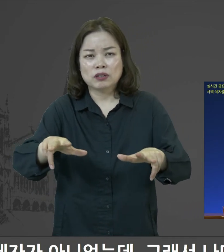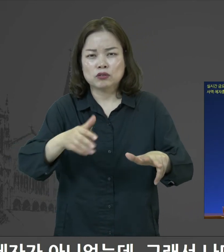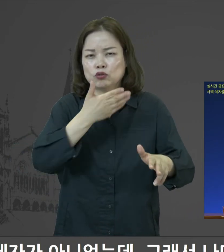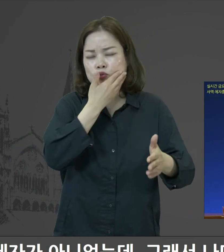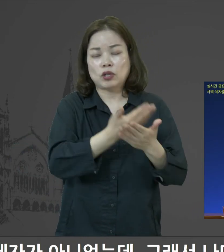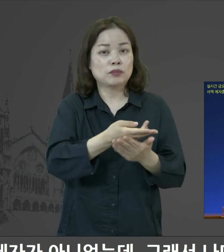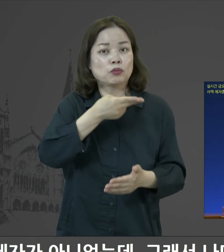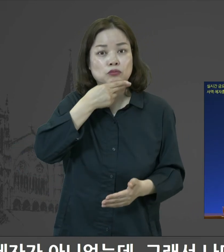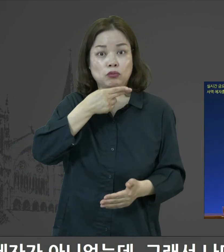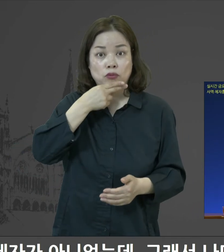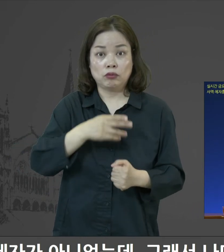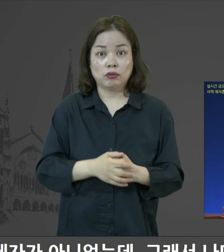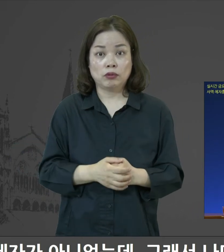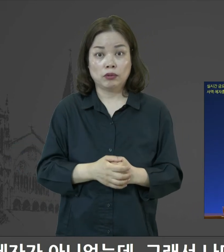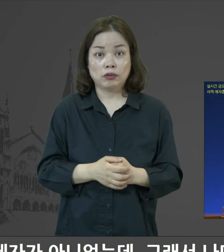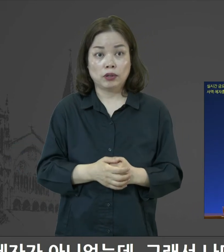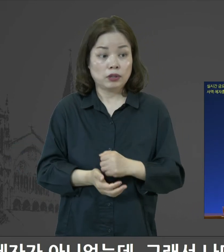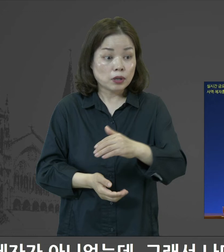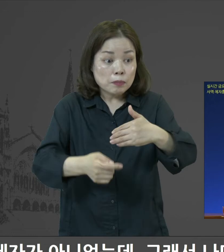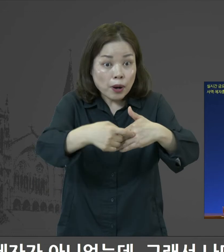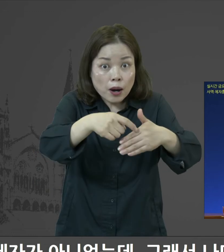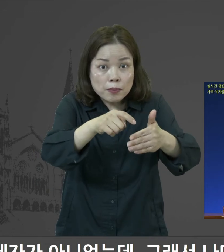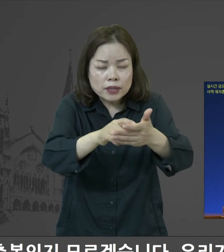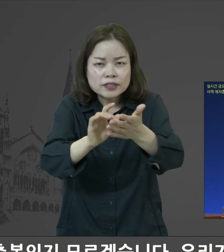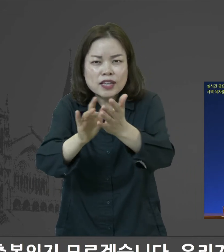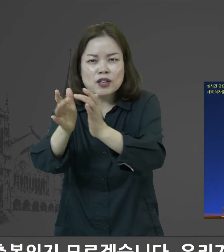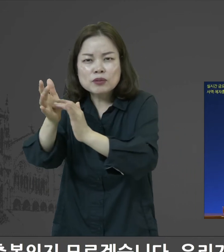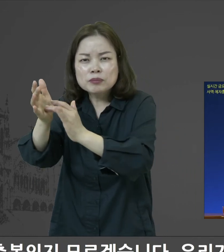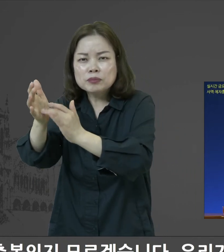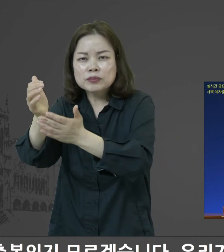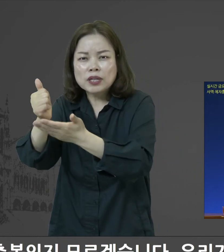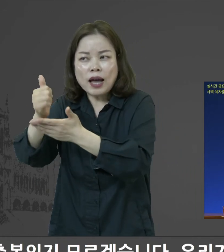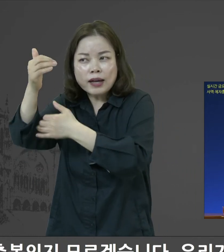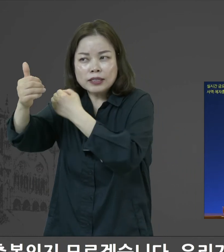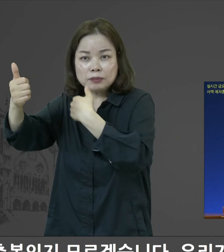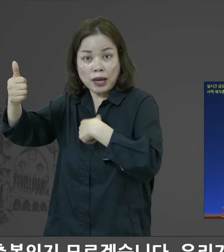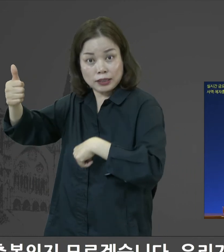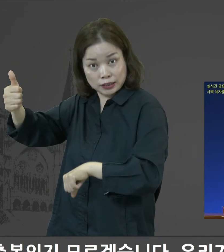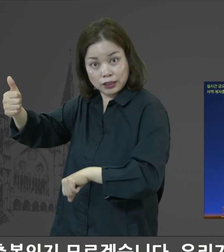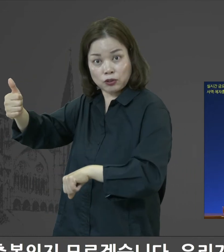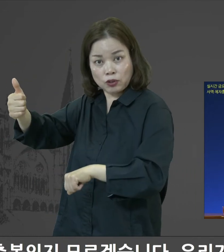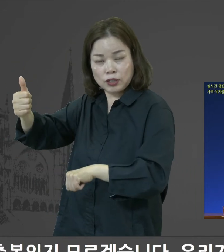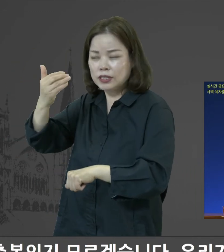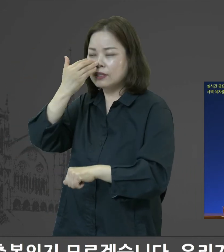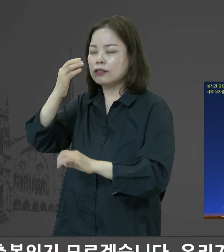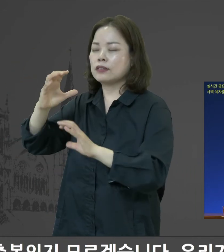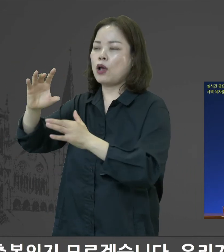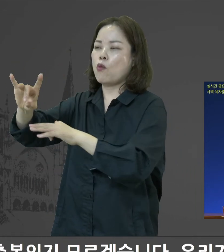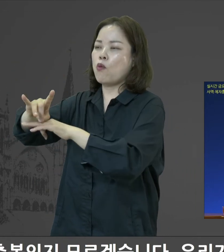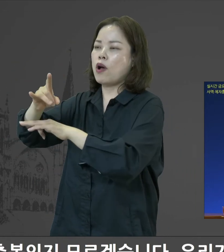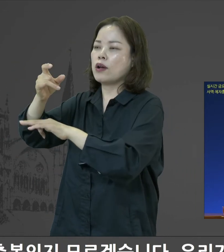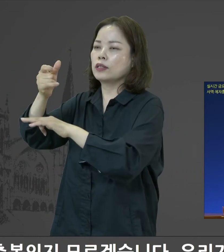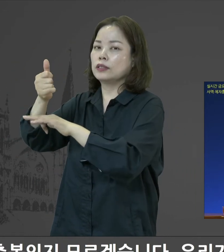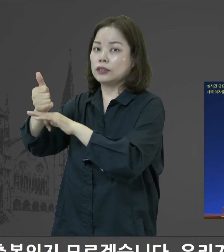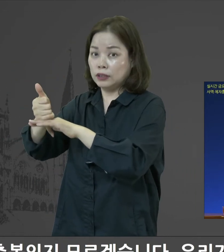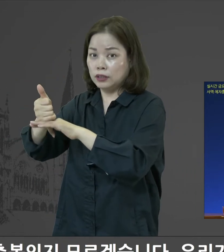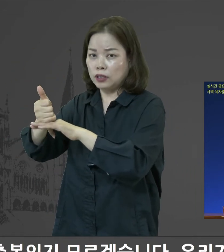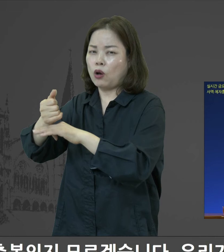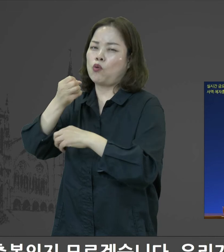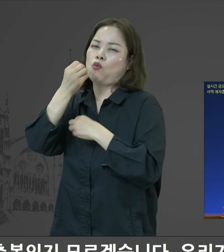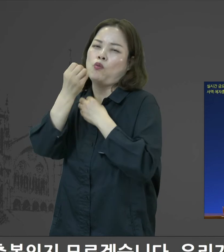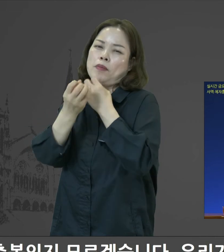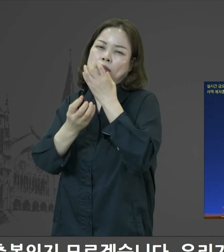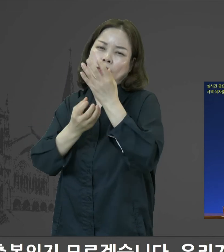중요한 것 같습니다. 저 여러분 마음속에 정말 예수님이 하나님의 아들이시요 이스라엘의 왕이십니다, 나의